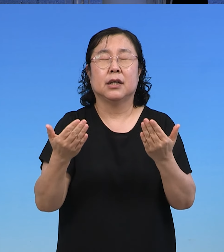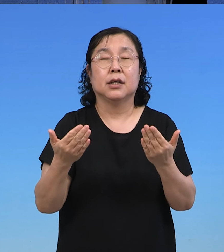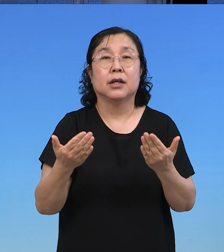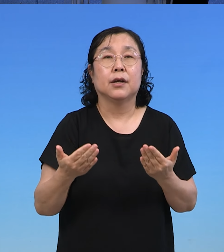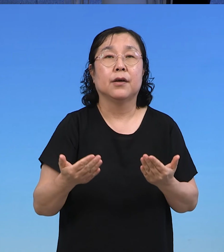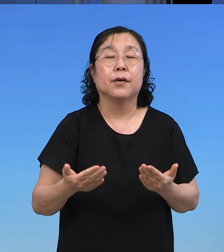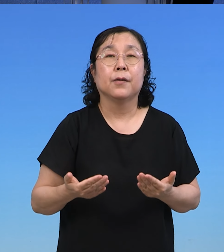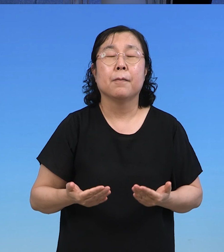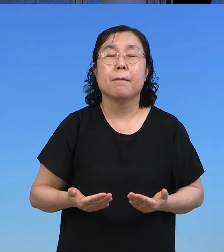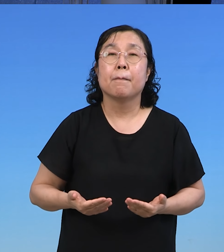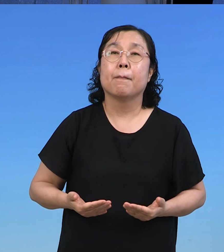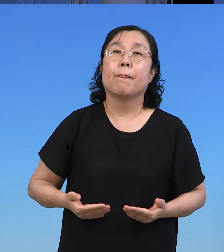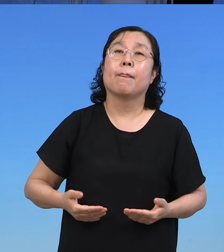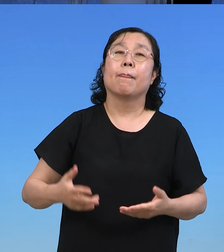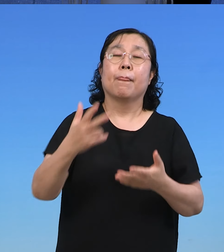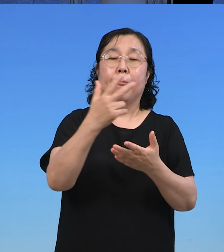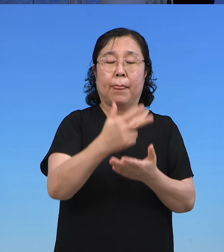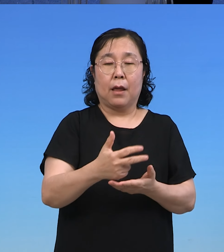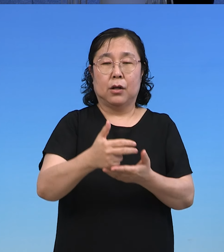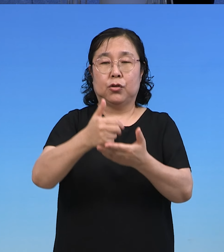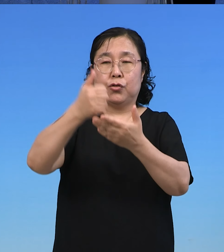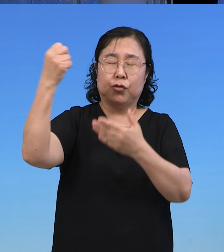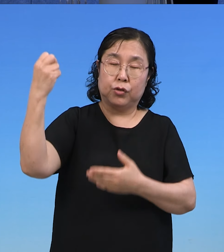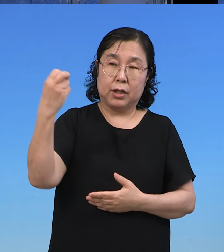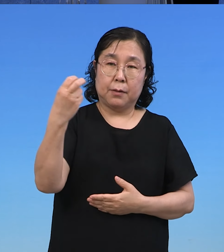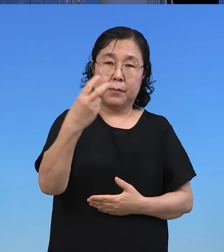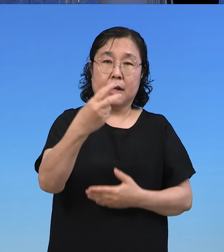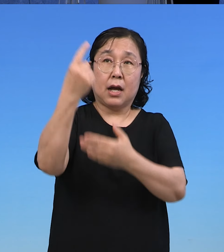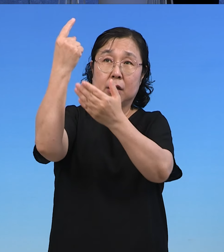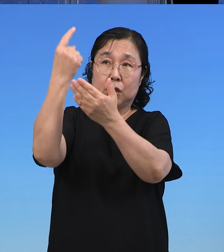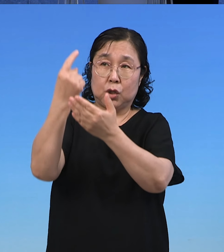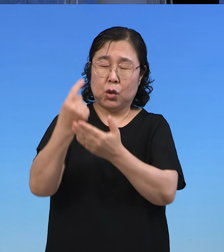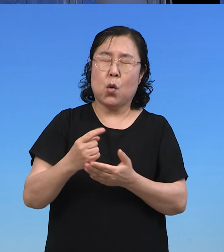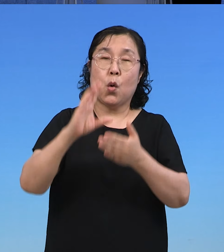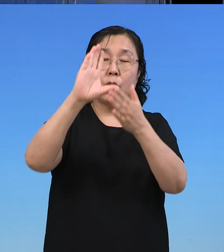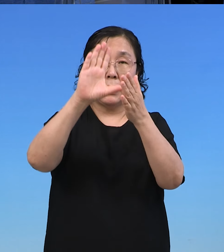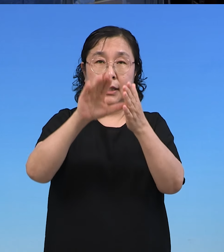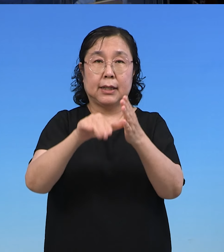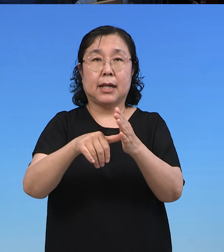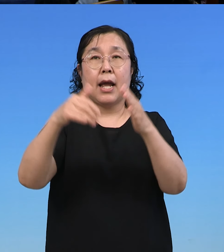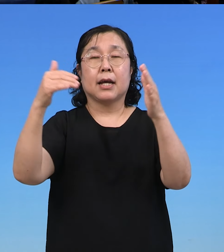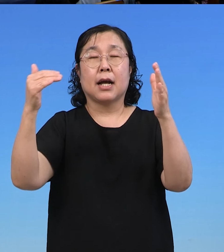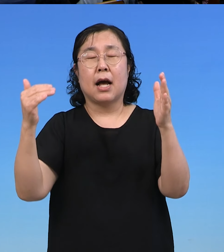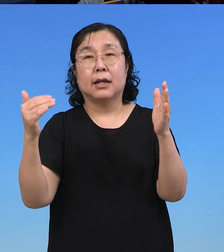꿈꾸며 찬양하기 원합니다. 주님 다시 오실 때까지